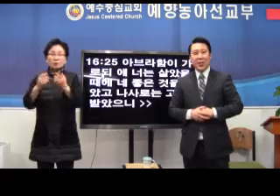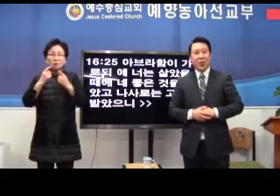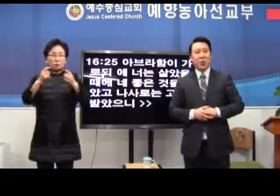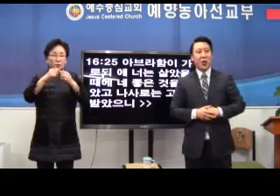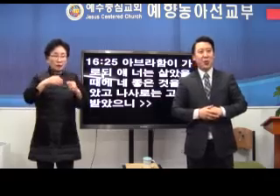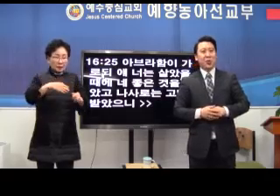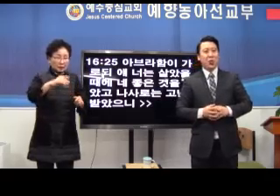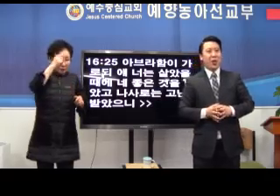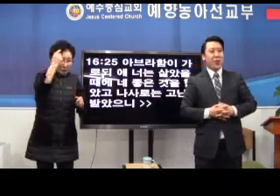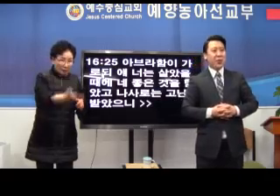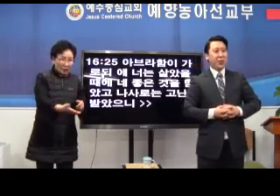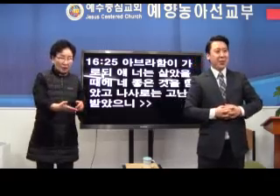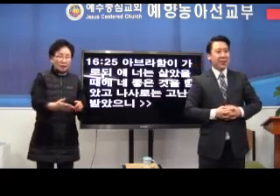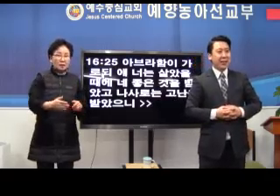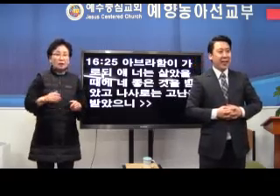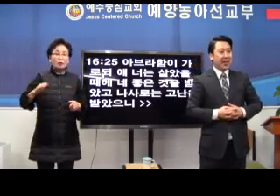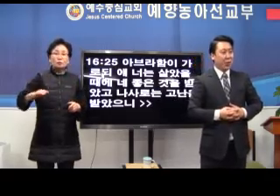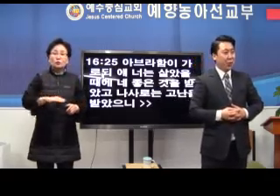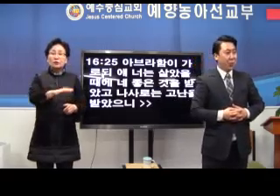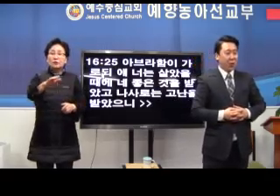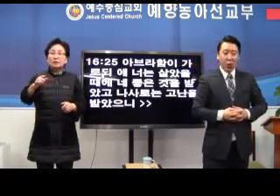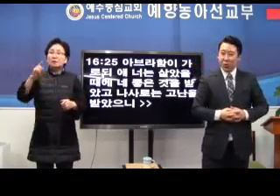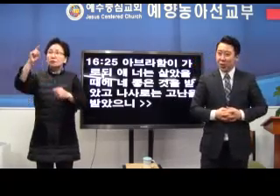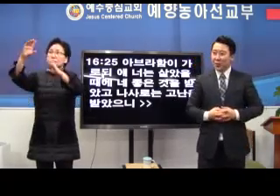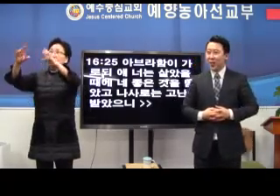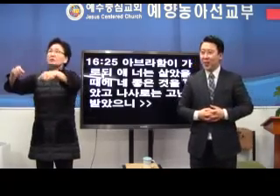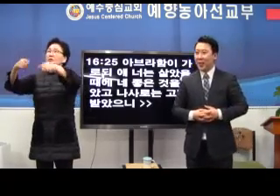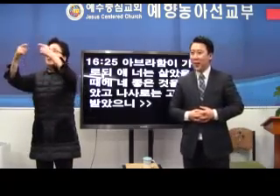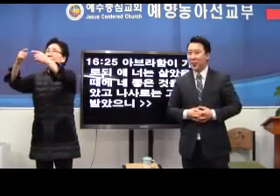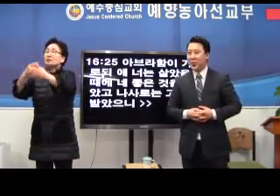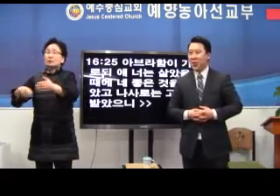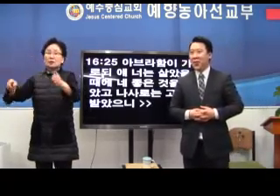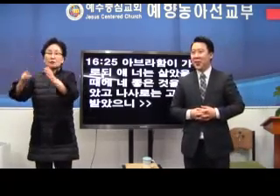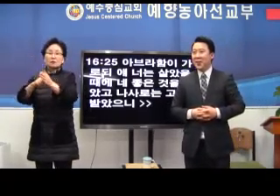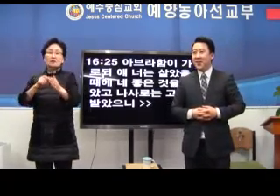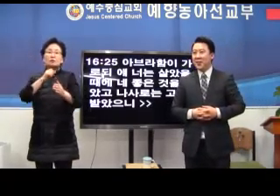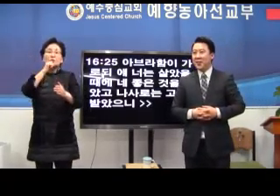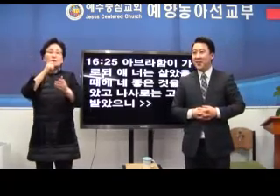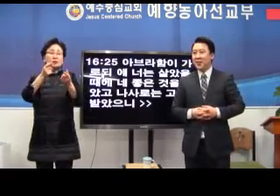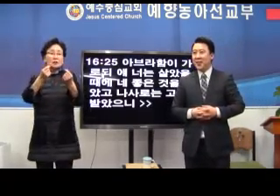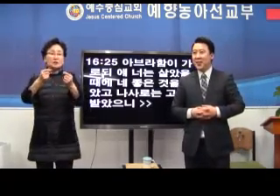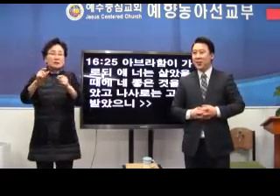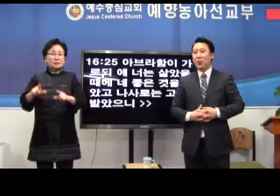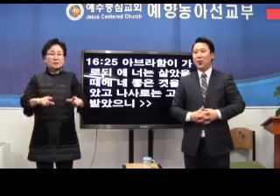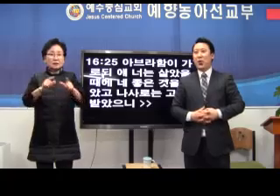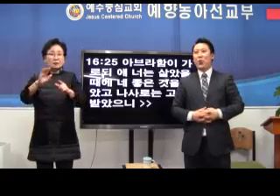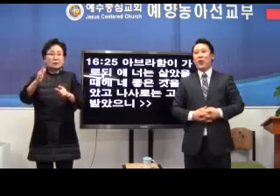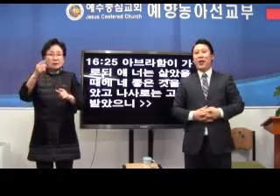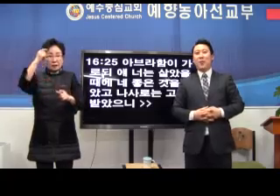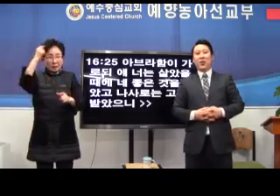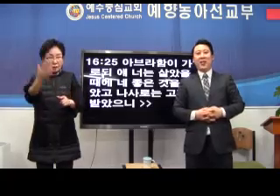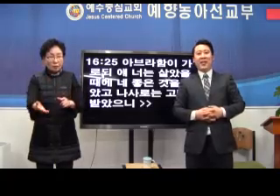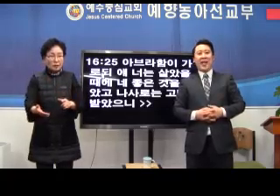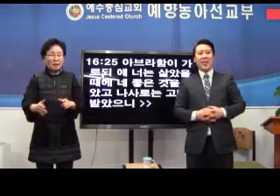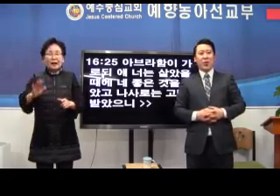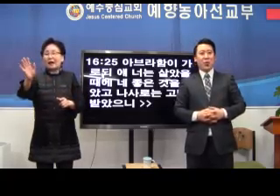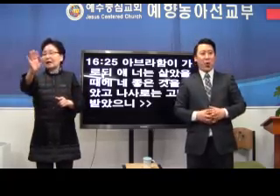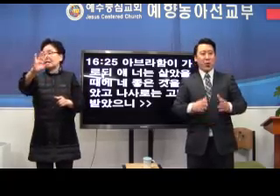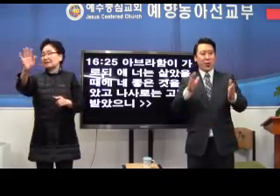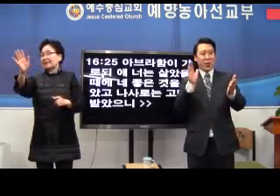그럼 저와 여러분들 천국 가기 위해서는 나사로처럼 거지처럼 살아야 되겠네요. 그죠? 저부터 천국 가려면 나사로처럼 거지처럼